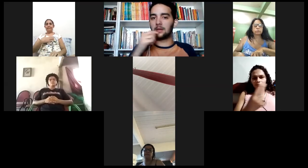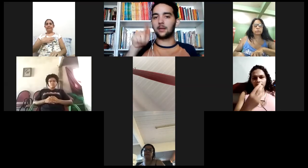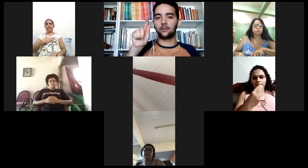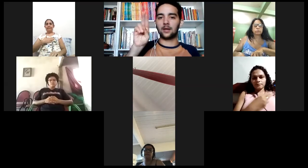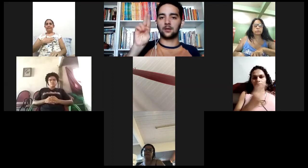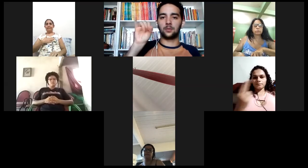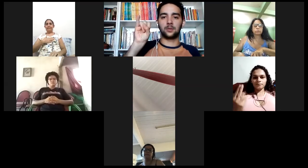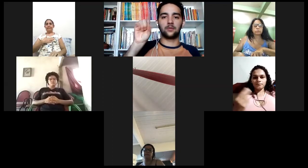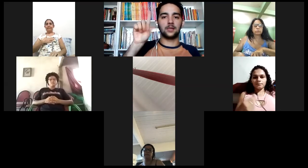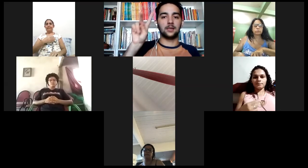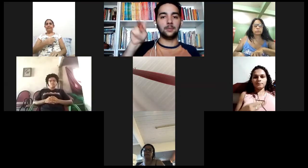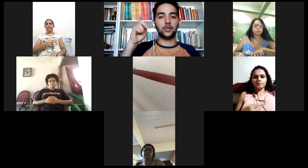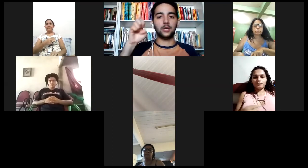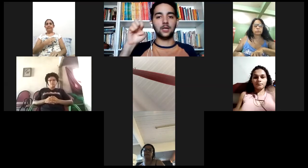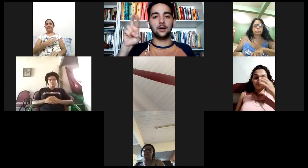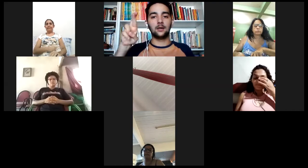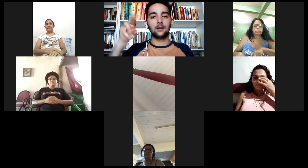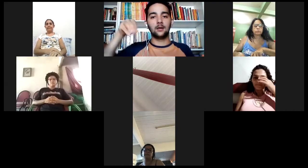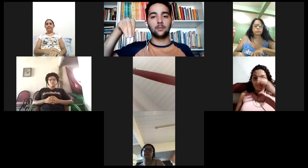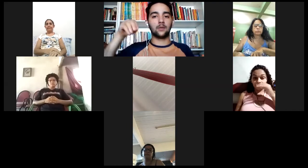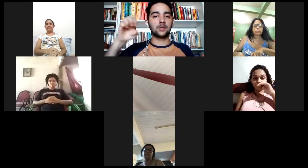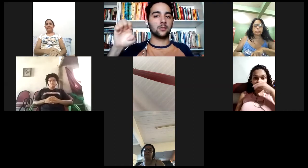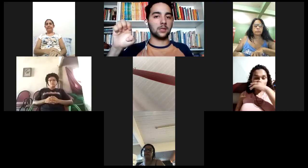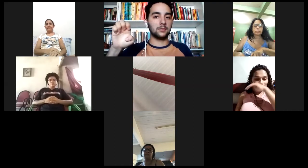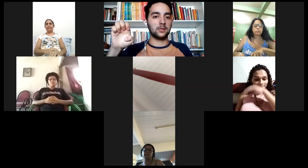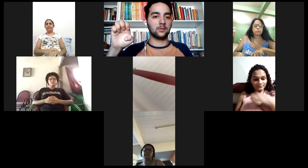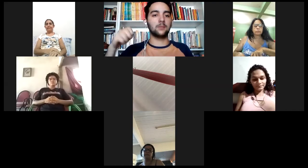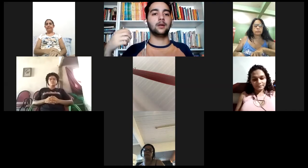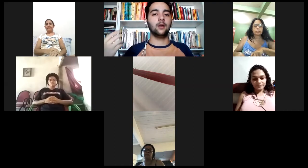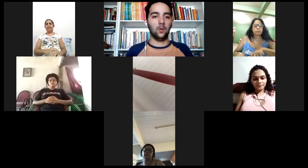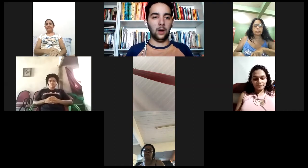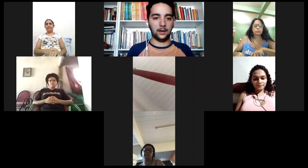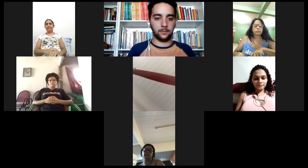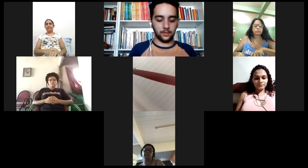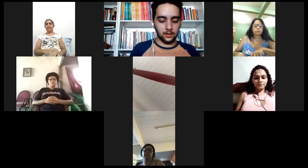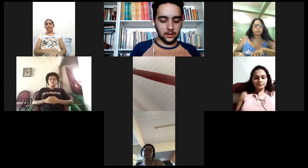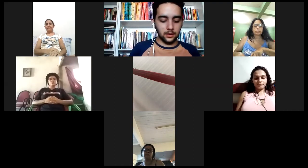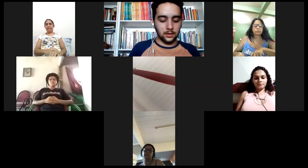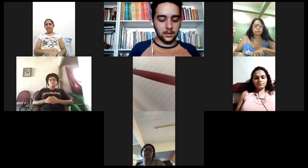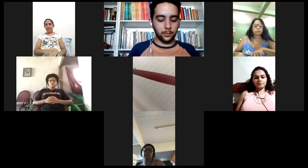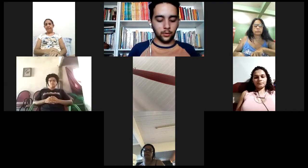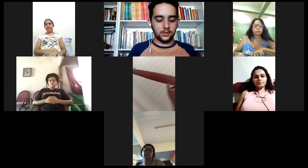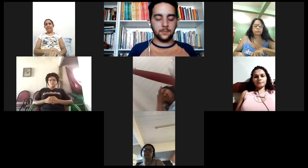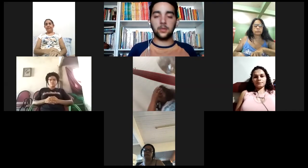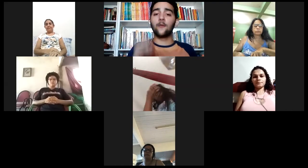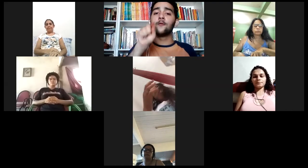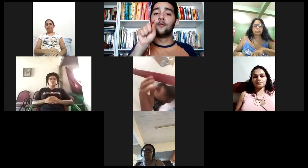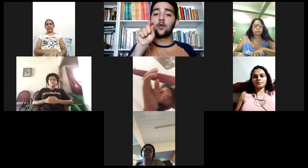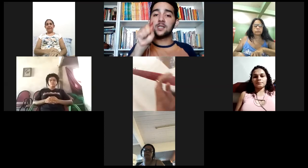Por exemplo, no caso eu pedi para vocês repetirem, porque vocês não sabem se vocês vão ser B ou A.